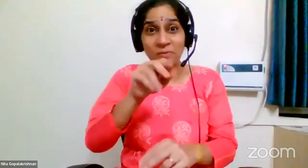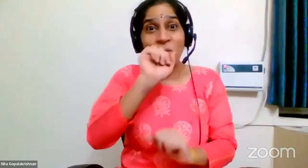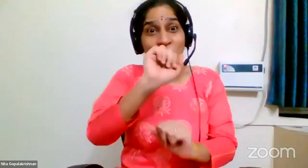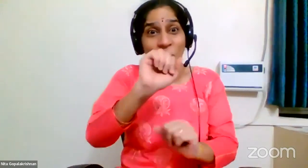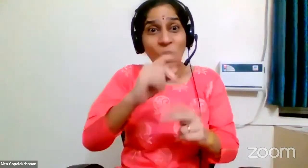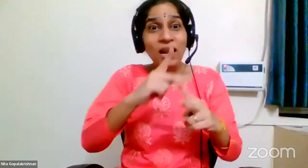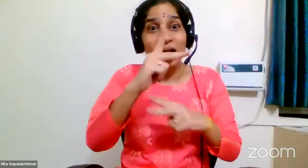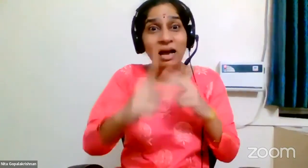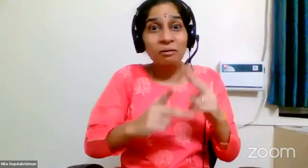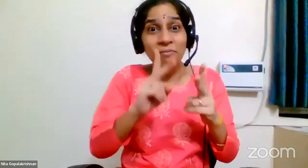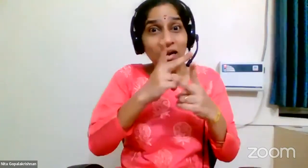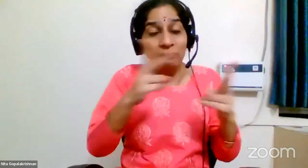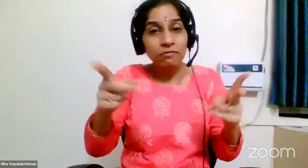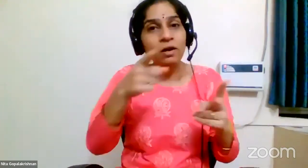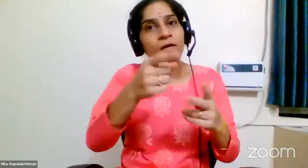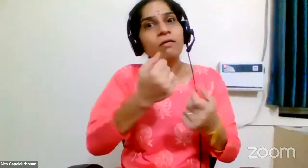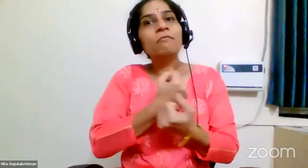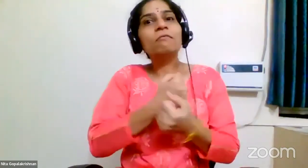से मुक्त हो चुके हैं।